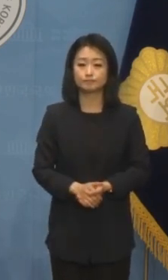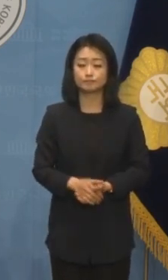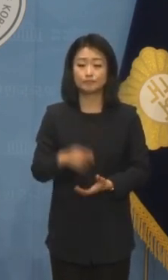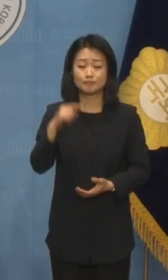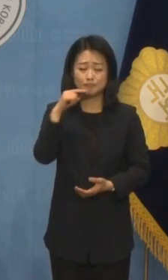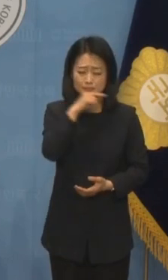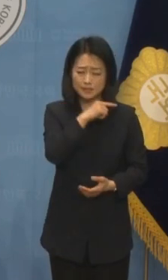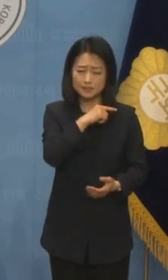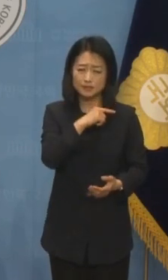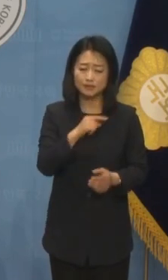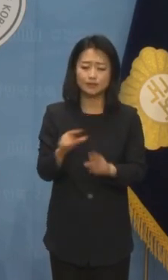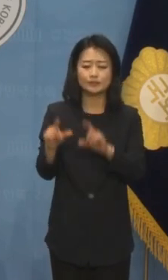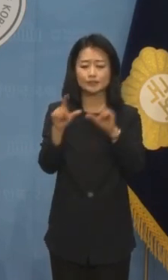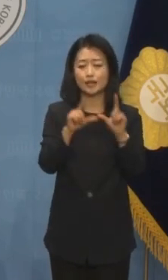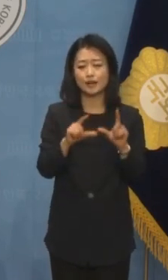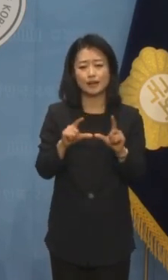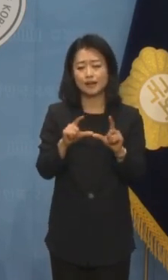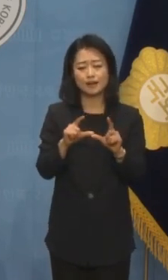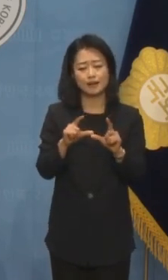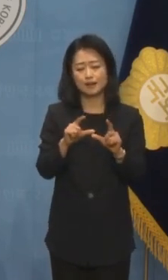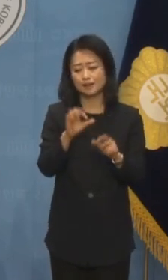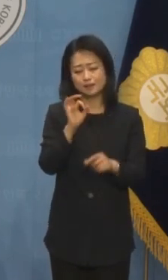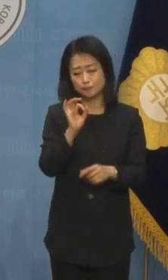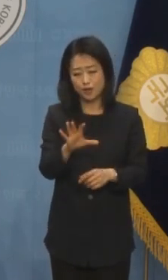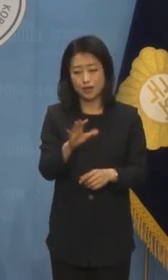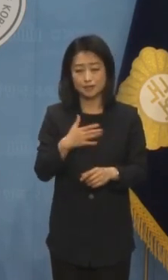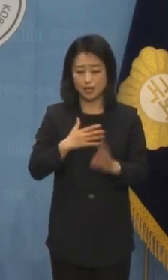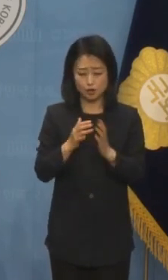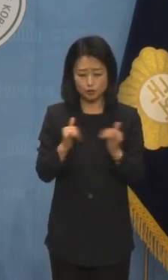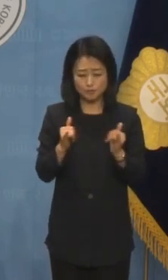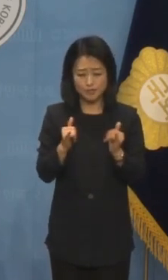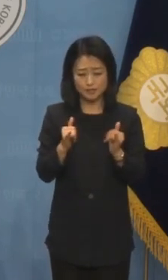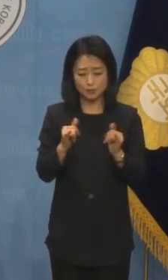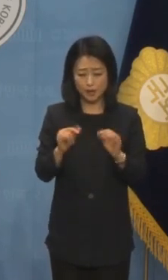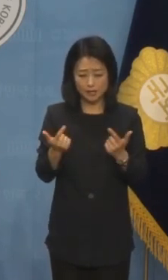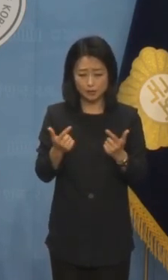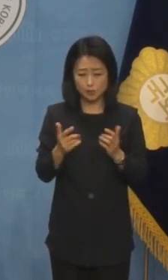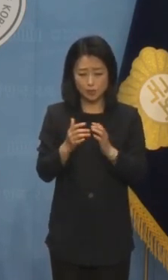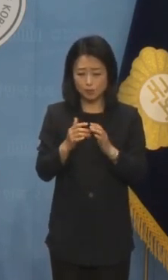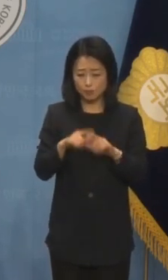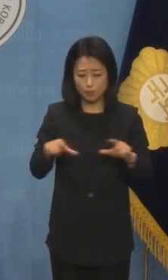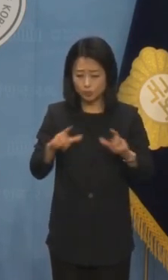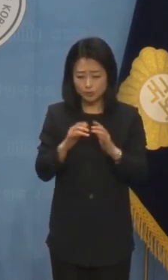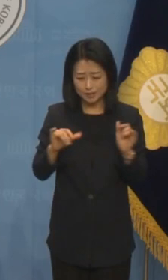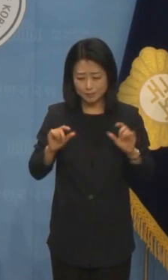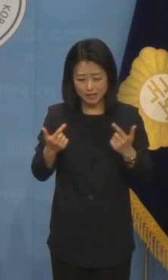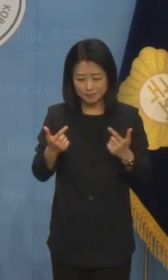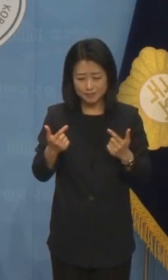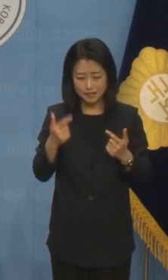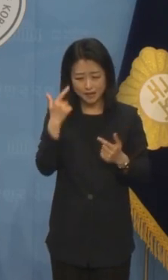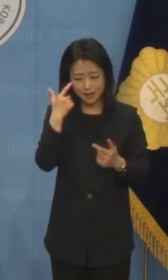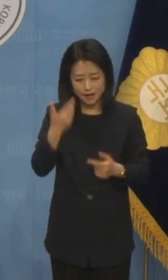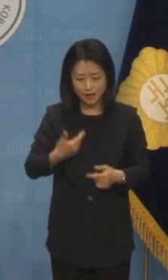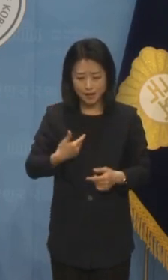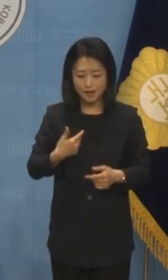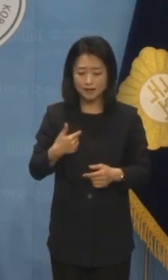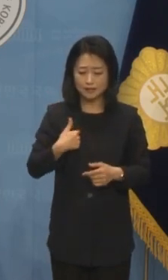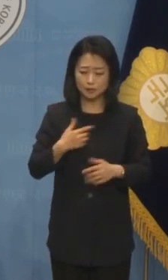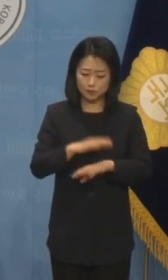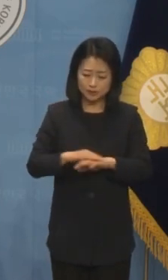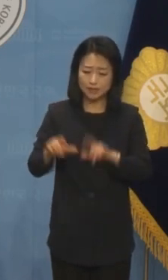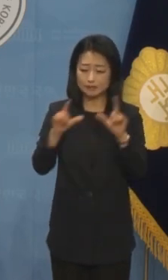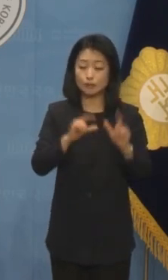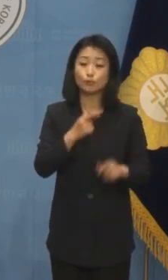빚으로만 살아갈 자신이 없습니다. 저는 국민도 사람도 아닙니까? 너무 억울하고 비참합니다. 저도 잘 살고